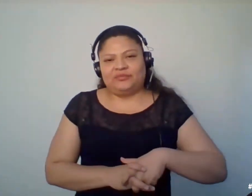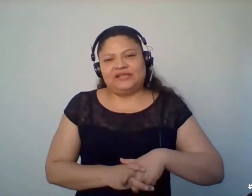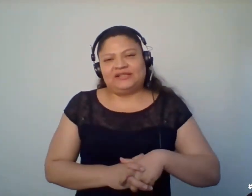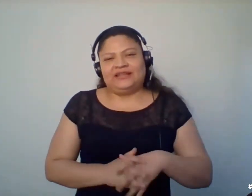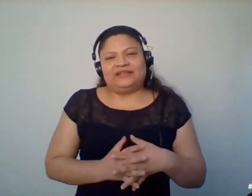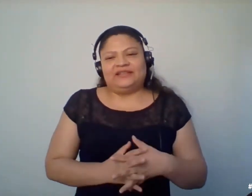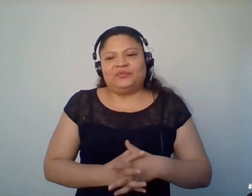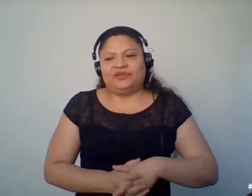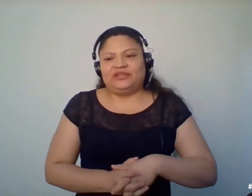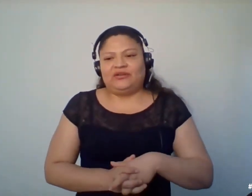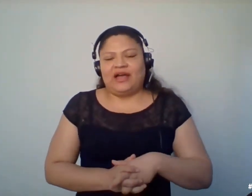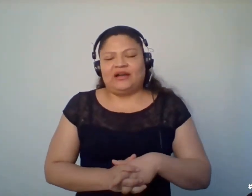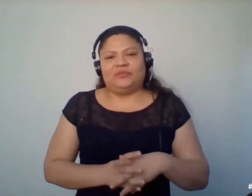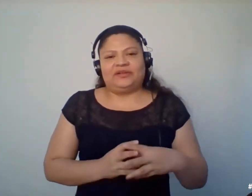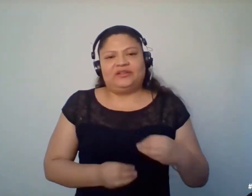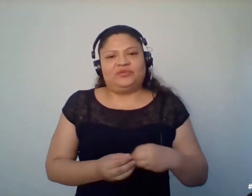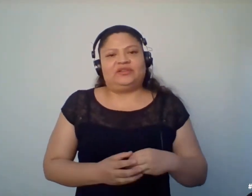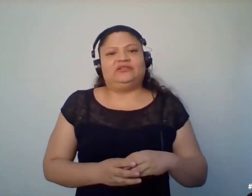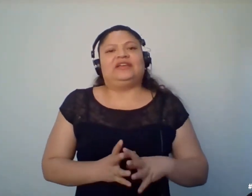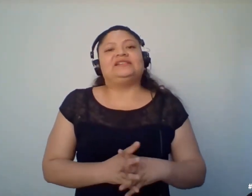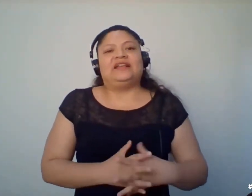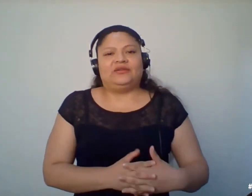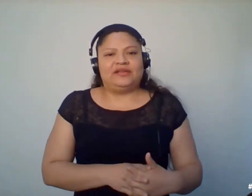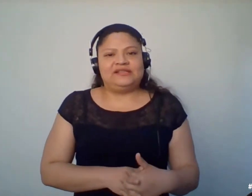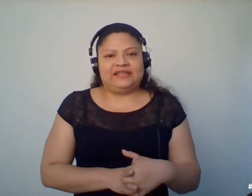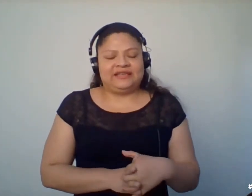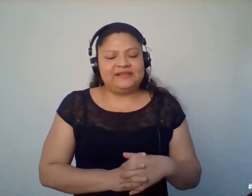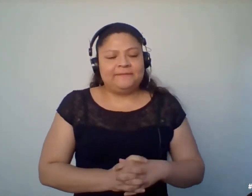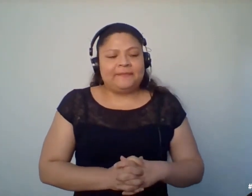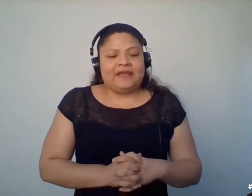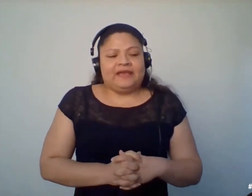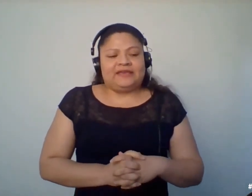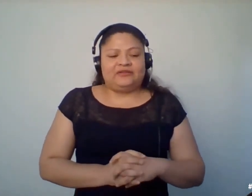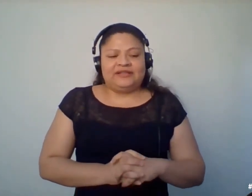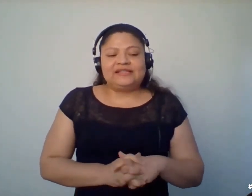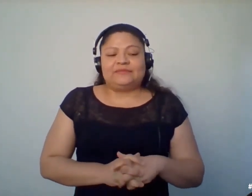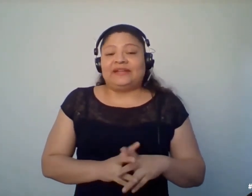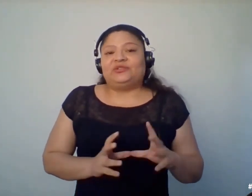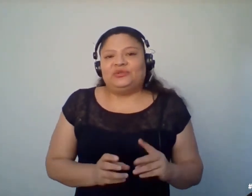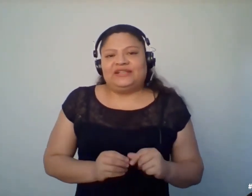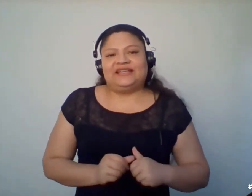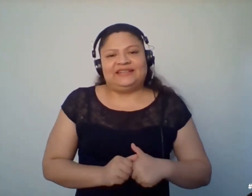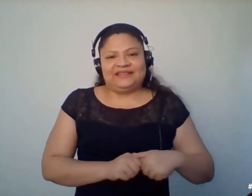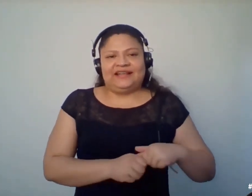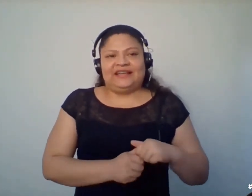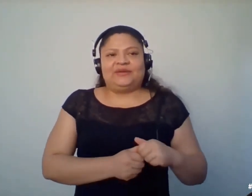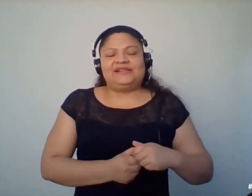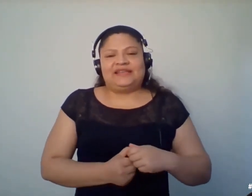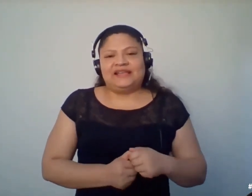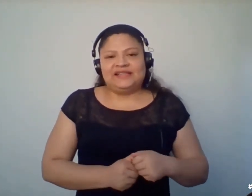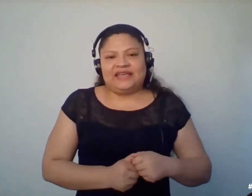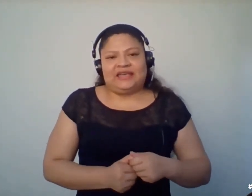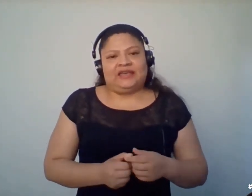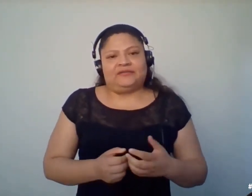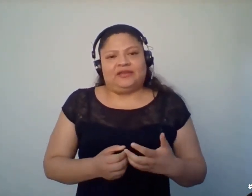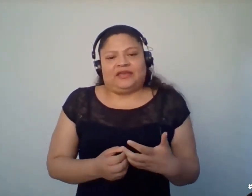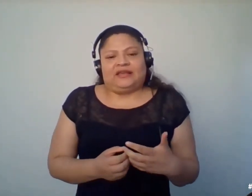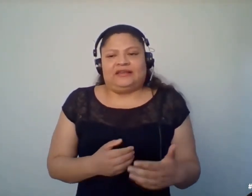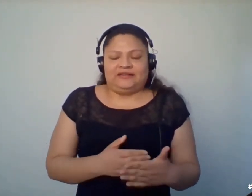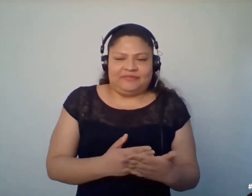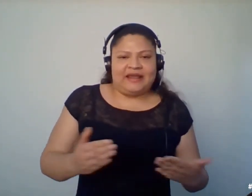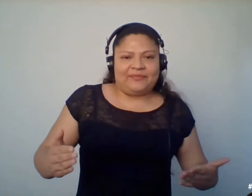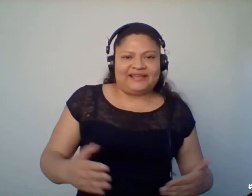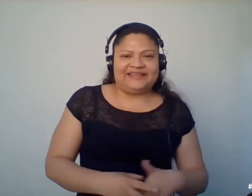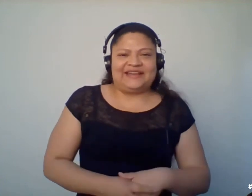ayudar pues a entender un poquito, a comprender un poquito qué es la lengua de señas y algunas virtudes que tiene la lengua de señas